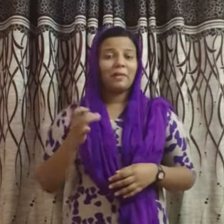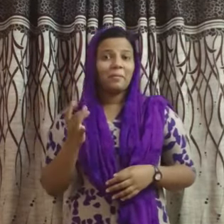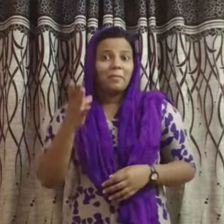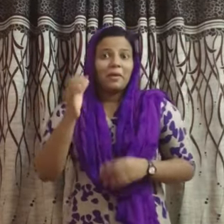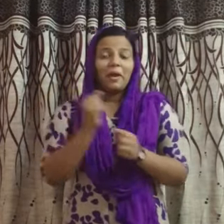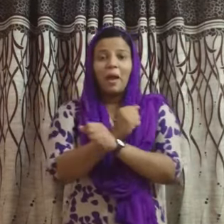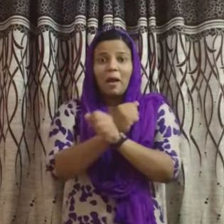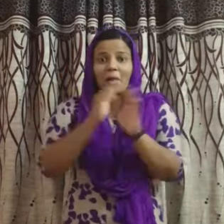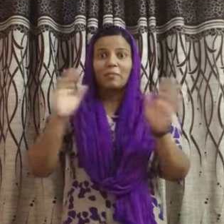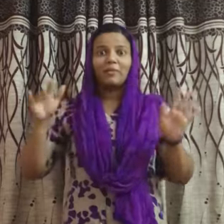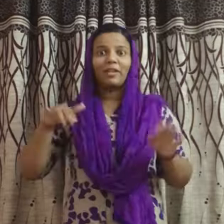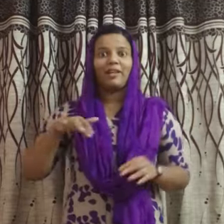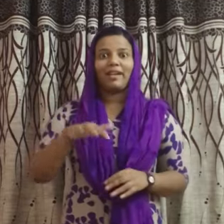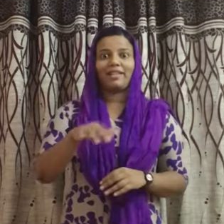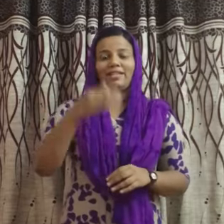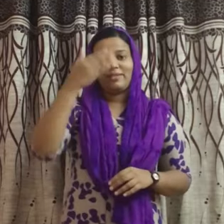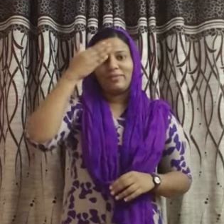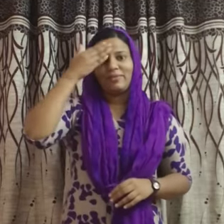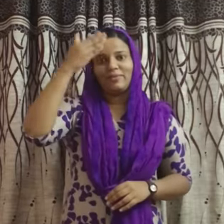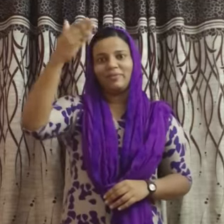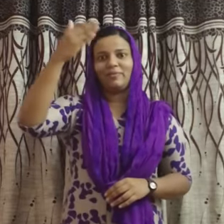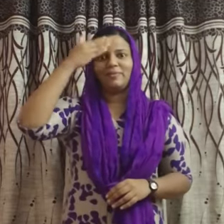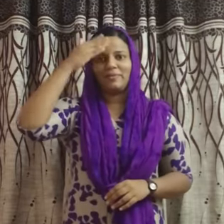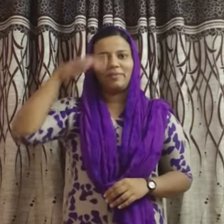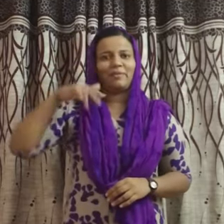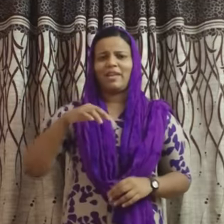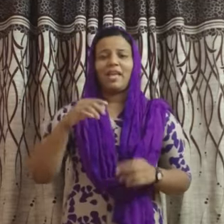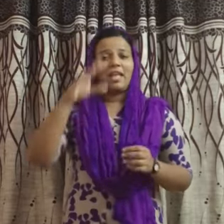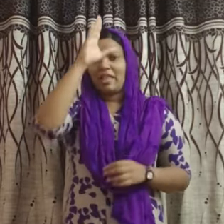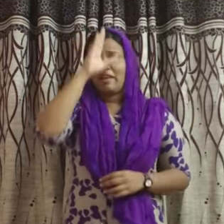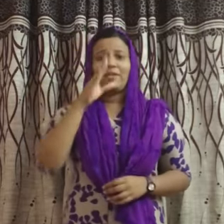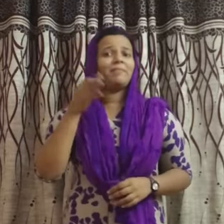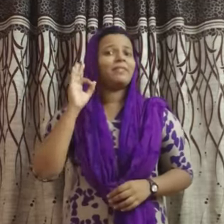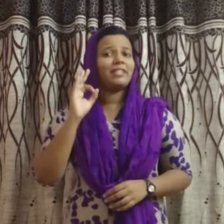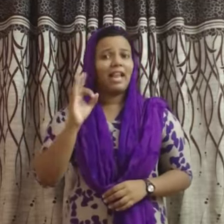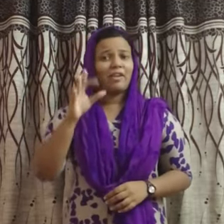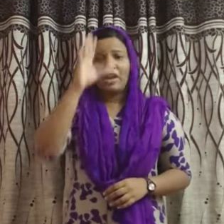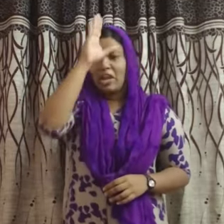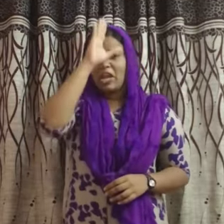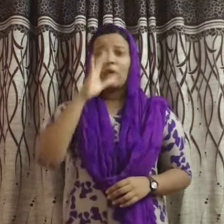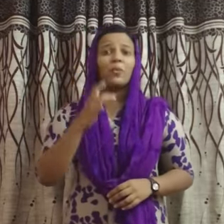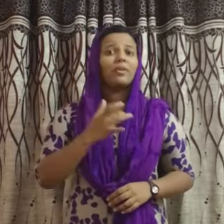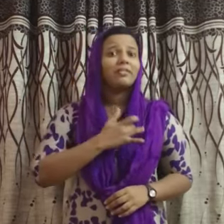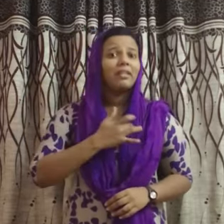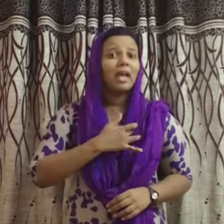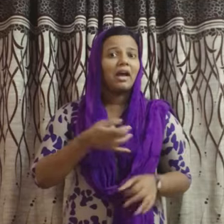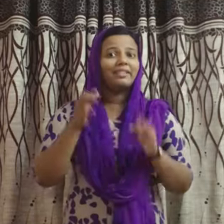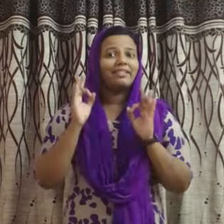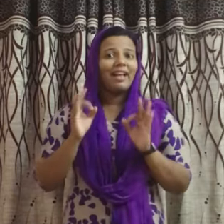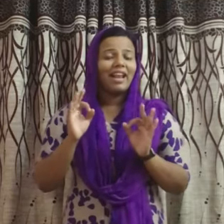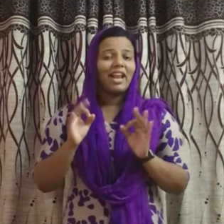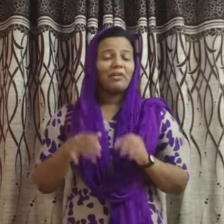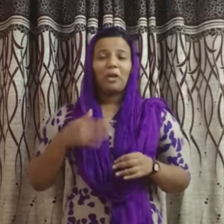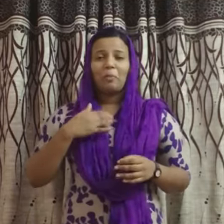പകൽക്കാലവും നമ്മളെ അത്ഭുതകരമായി നടത്തുന്ന കർത്താവിന് നന്ദി പറഞ്ഞാട്ടെ. യഹോവ നല്ലവനല്ലോ, ആ യഹോവയുടെ ദയ എന്നേക്കുമുള്ളത്. ഇത്രത്തോളം യഹോവ